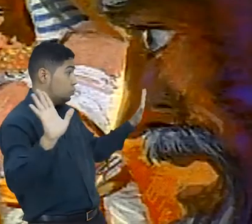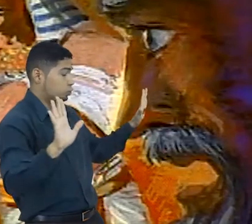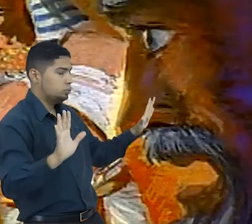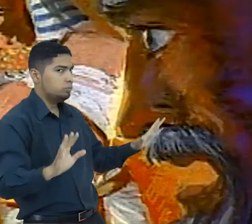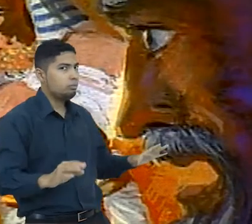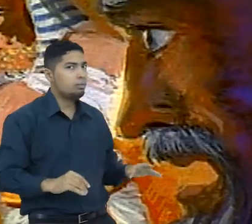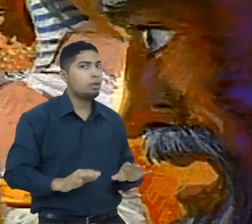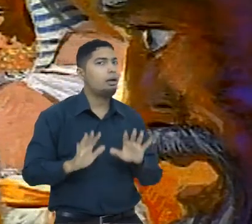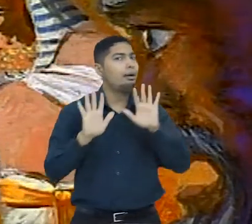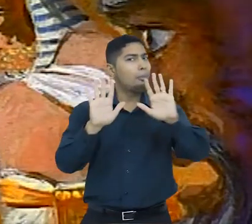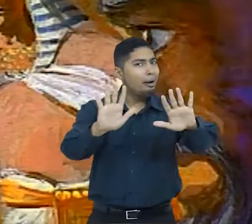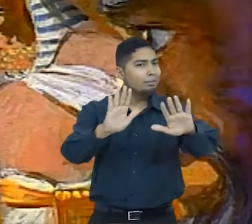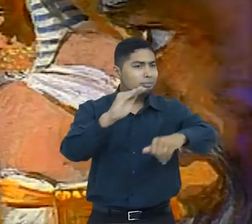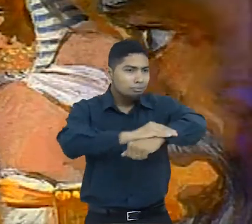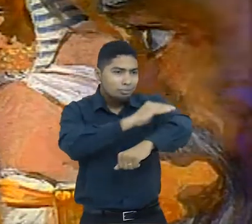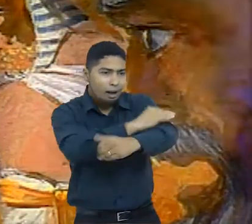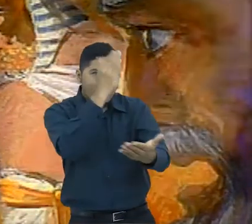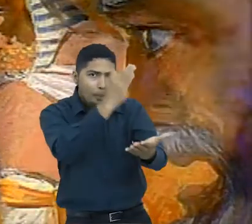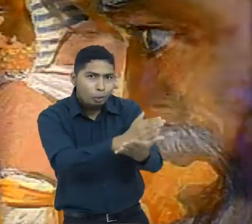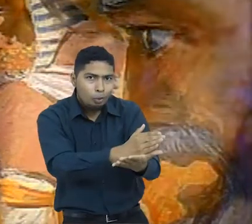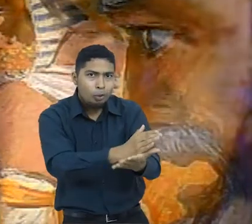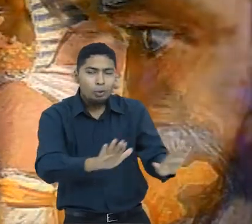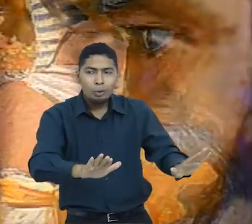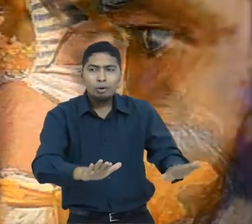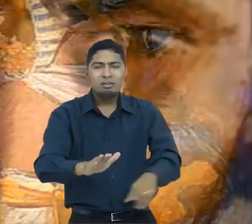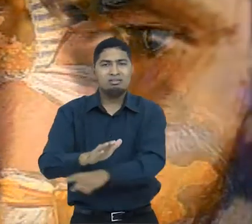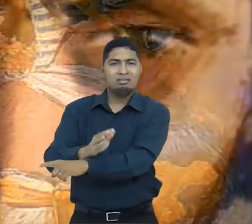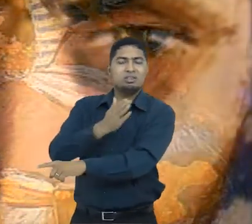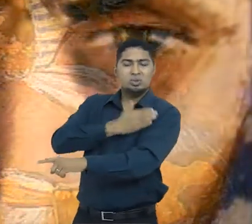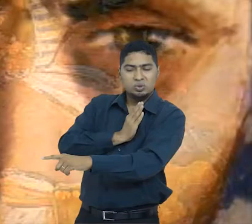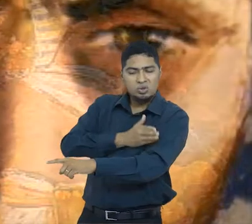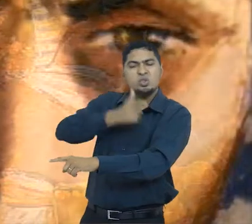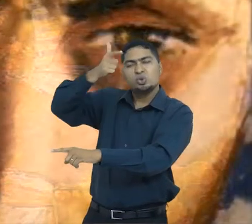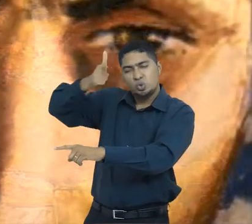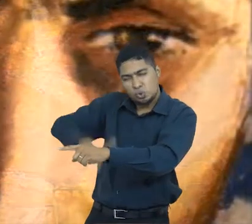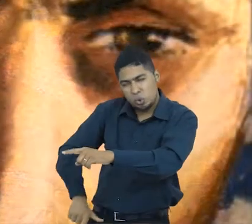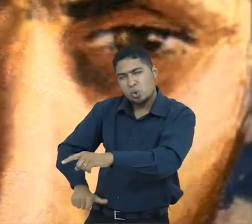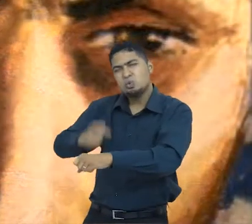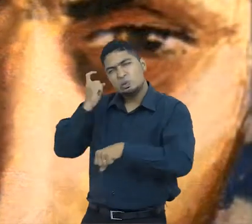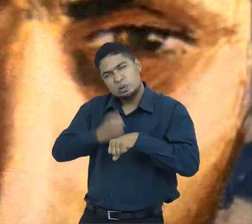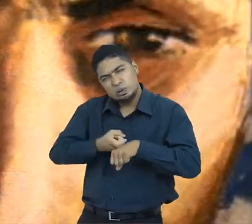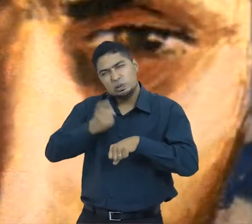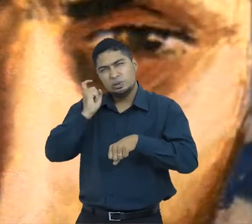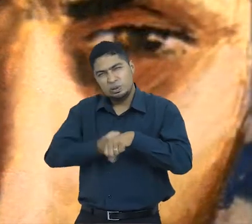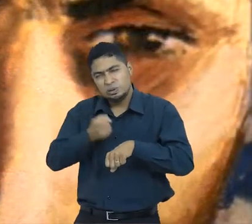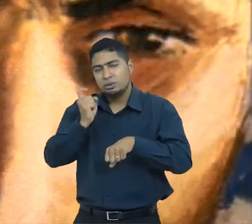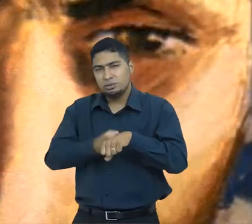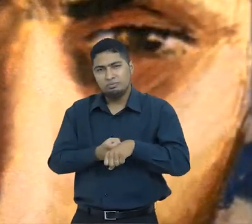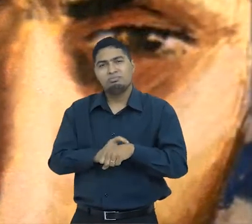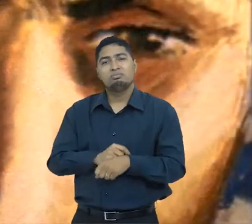deixarei o povo ir. Mas, quando se viu livre da praga, ele endureceu o coração exatamente como o Senhor havia dito.